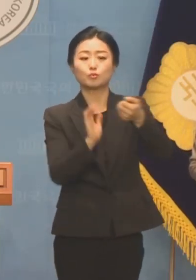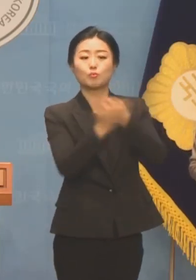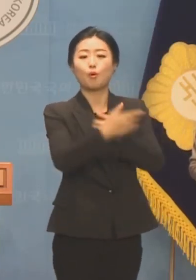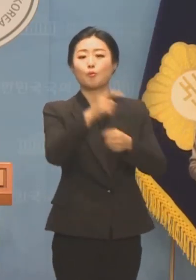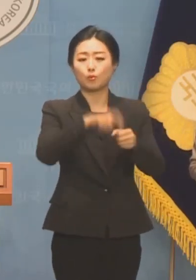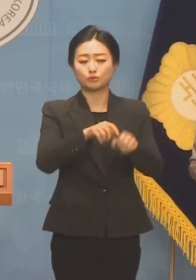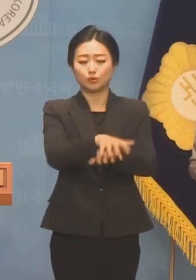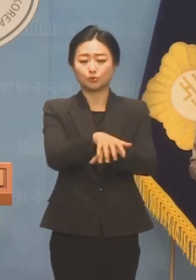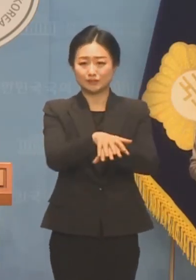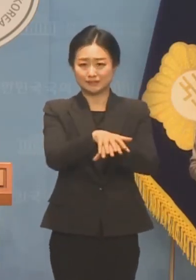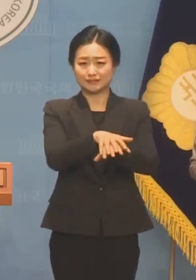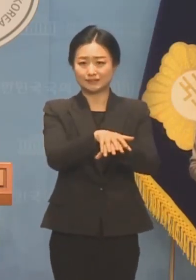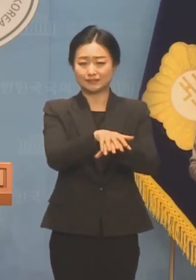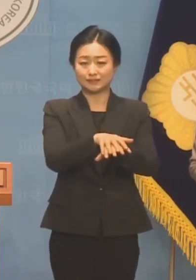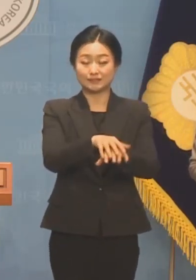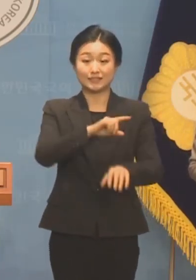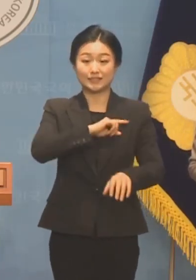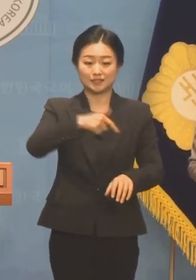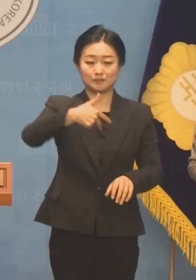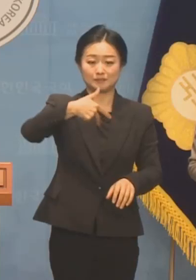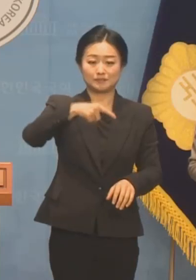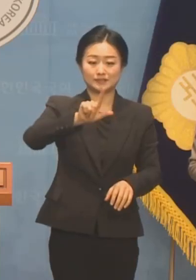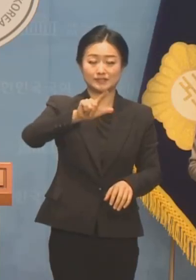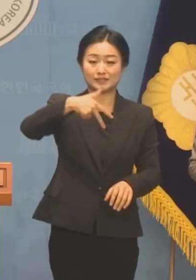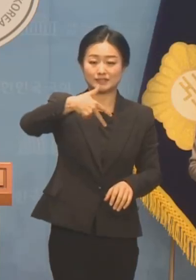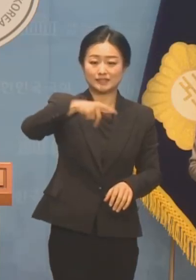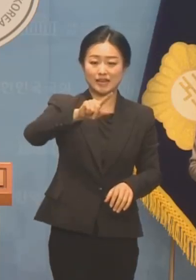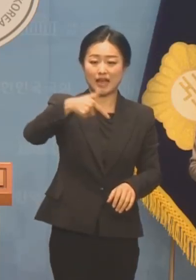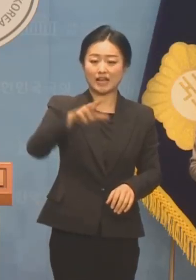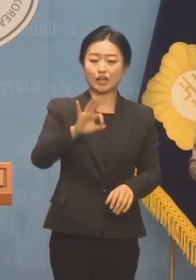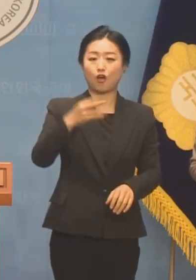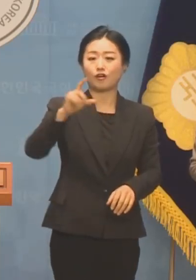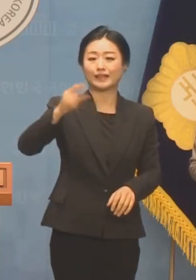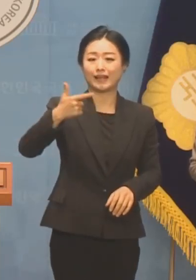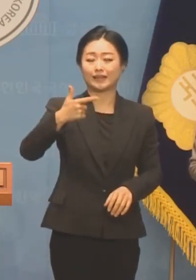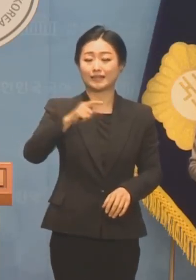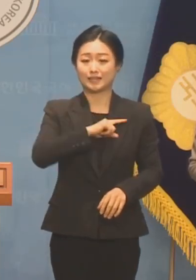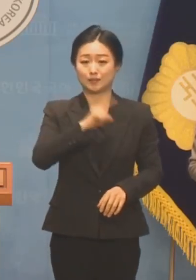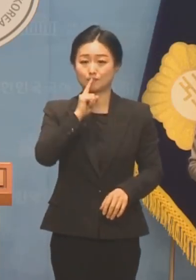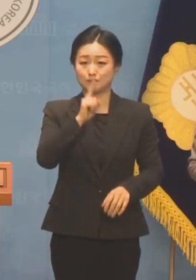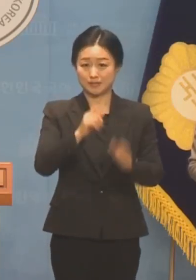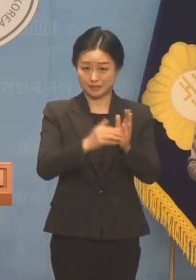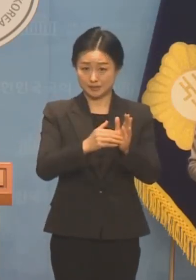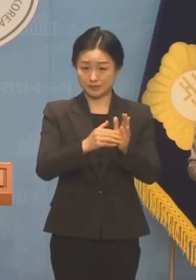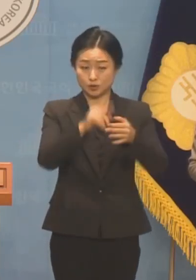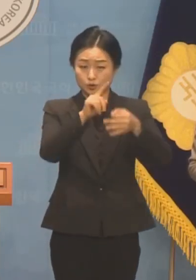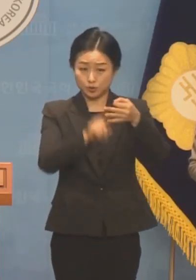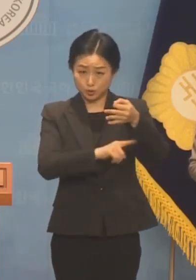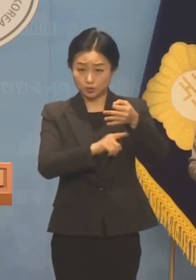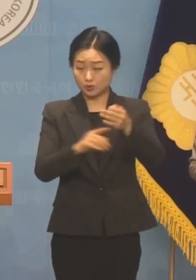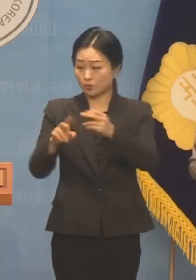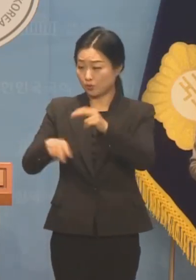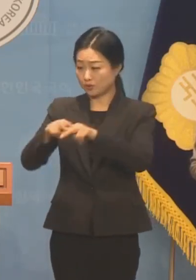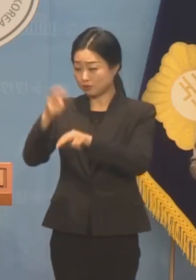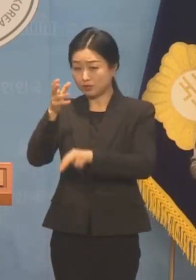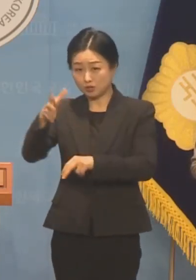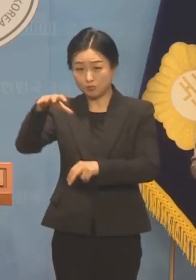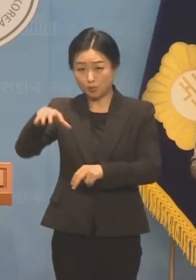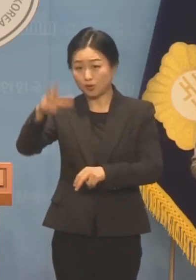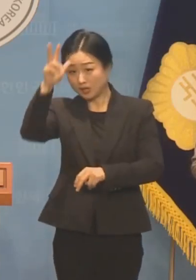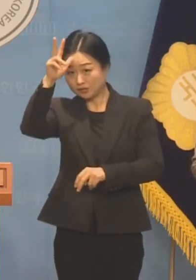지키겠다며 조직한 자경단이라고 소개했습니다. 윤석열 대통령에 대한 공수처와